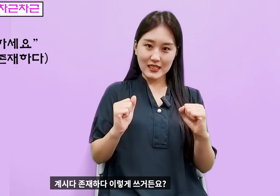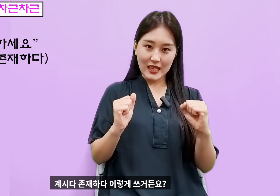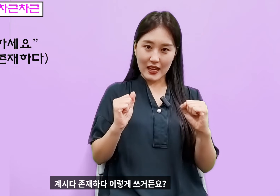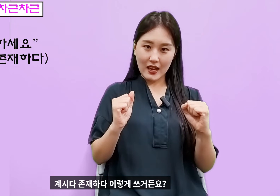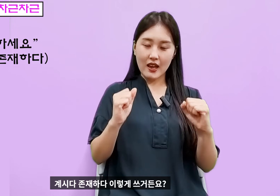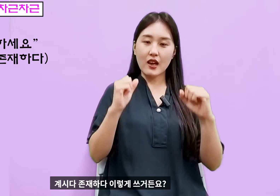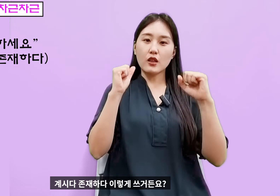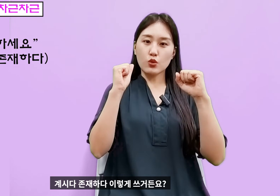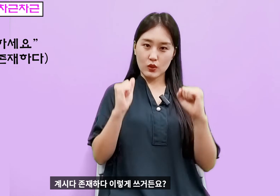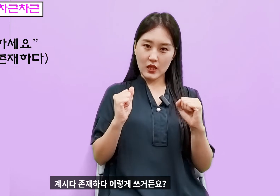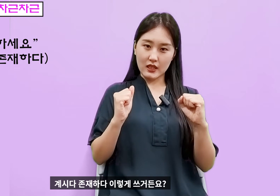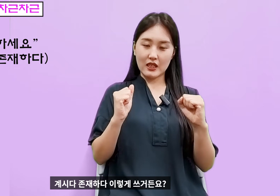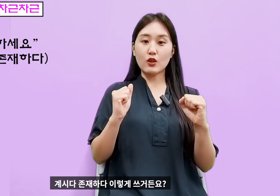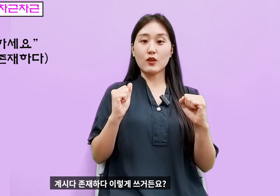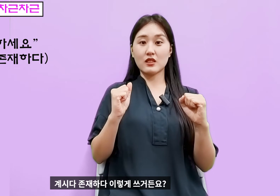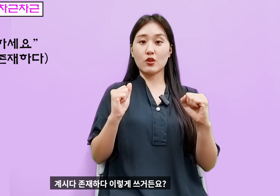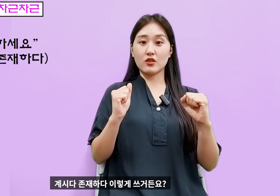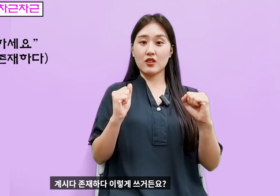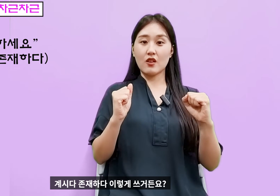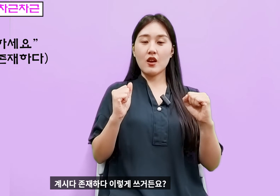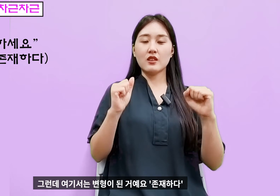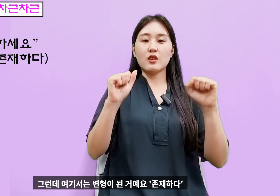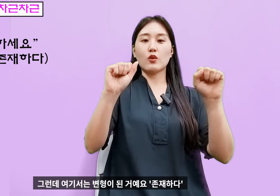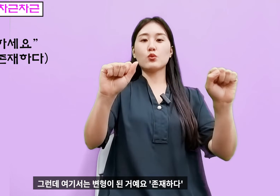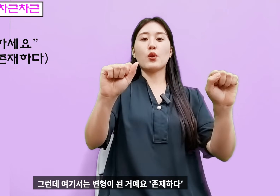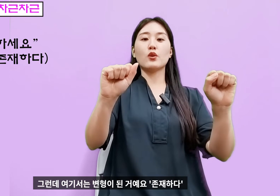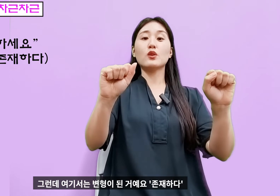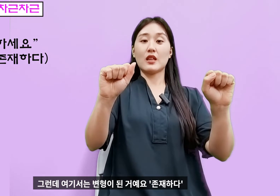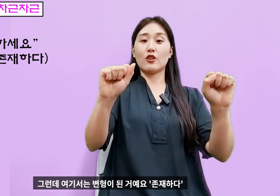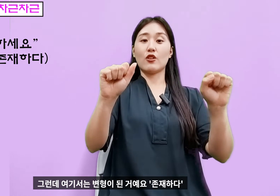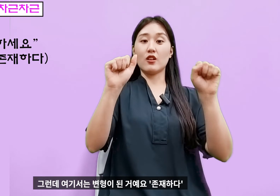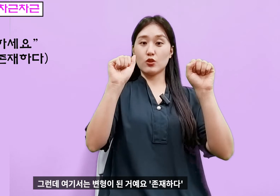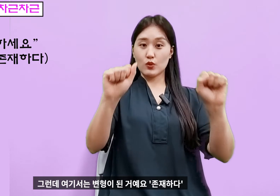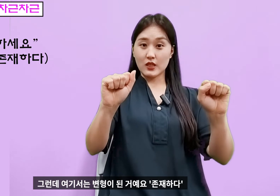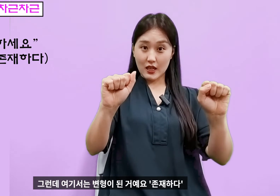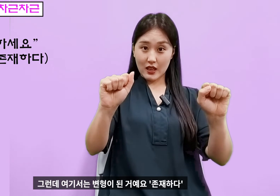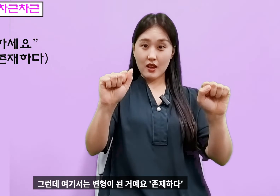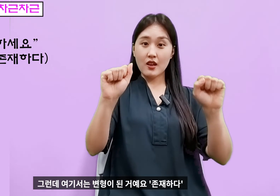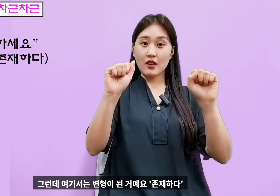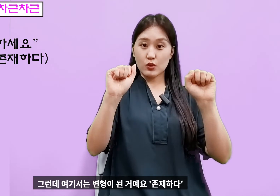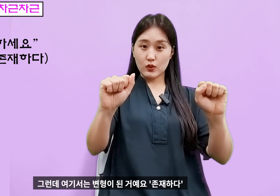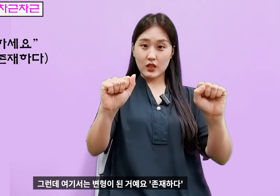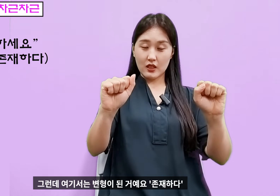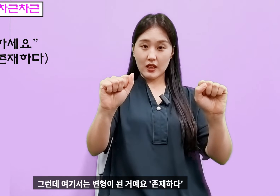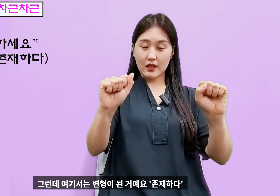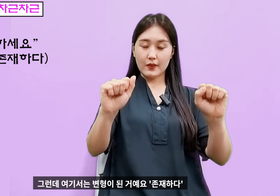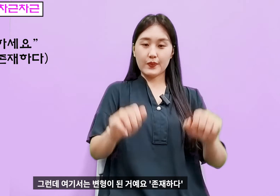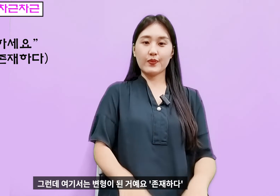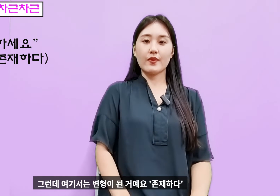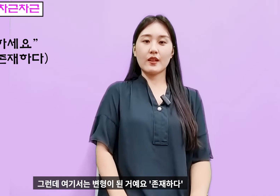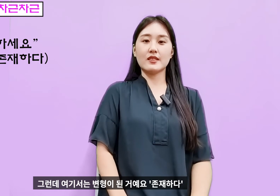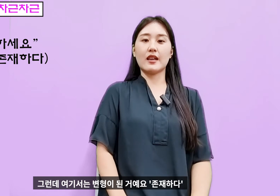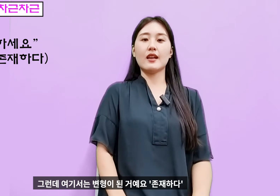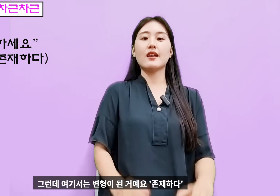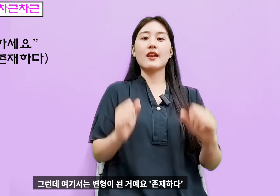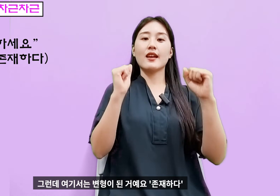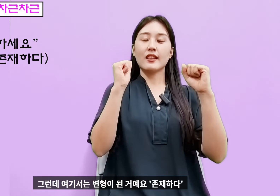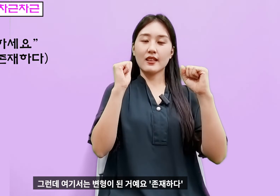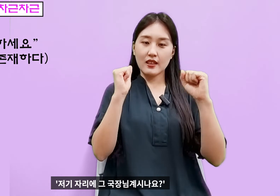계시다. 존재하다. 이렇게 쓰거든요. 근데 여기서 좀 변형이 된 거예요. 존재하다. 존재하다. 자,